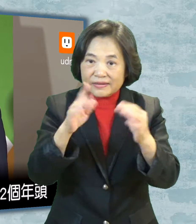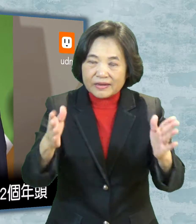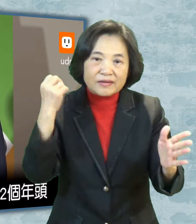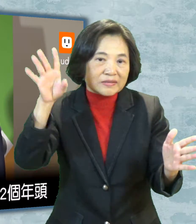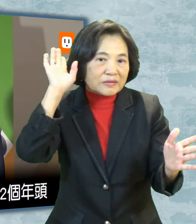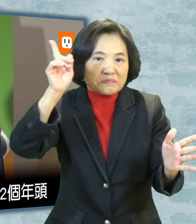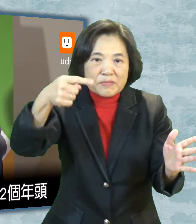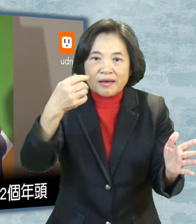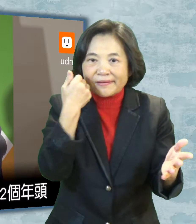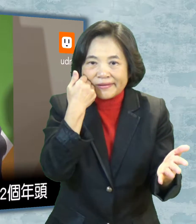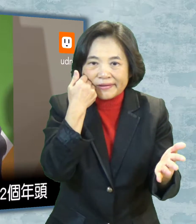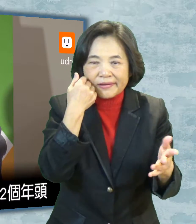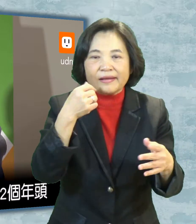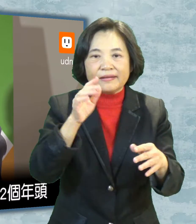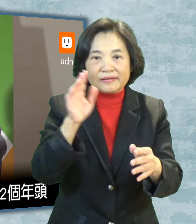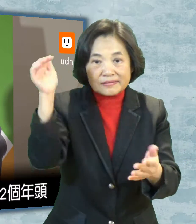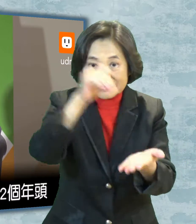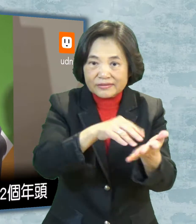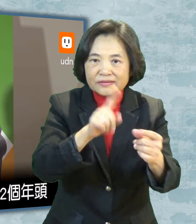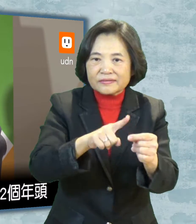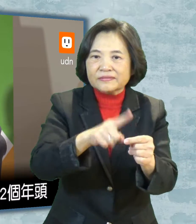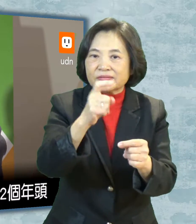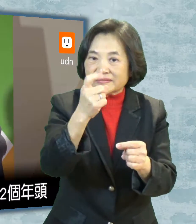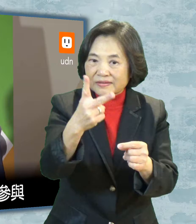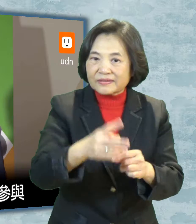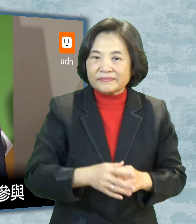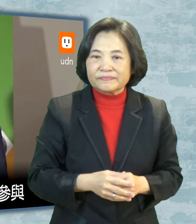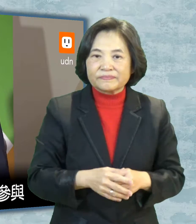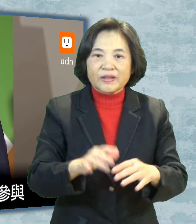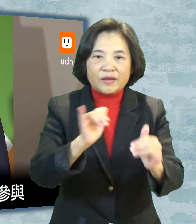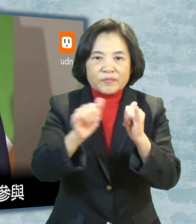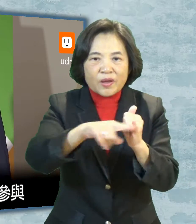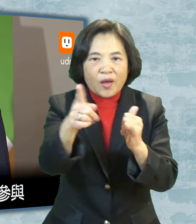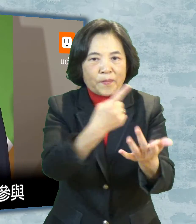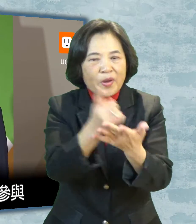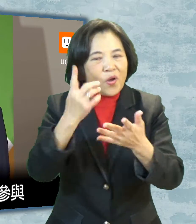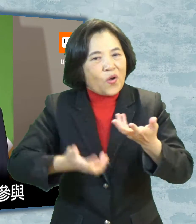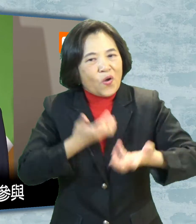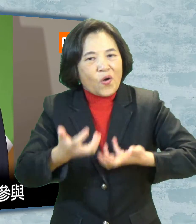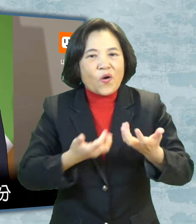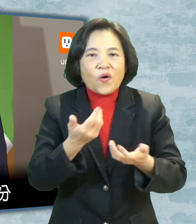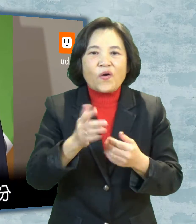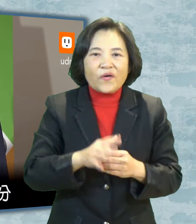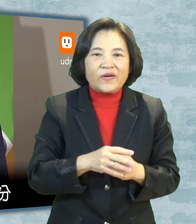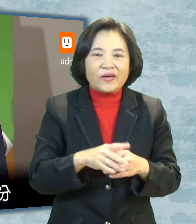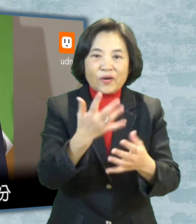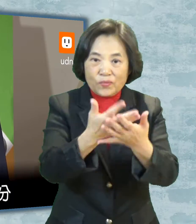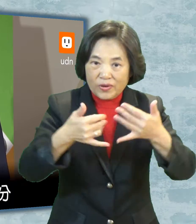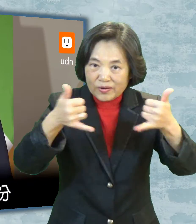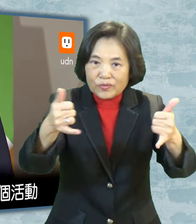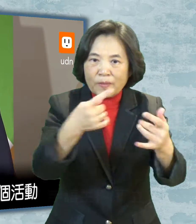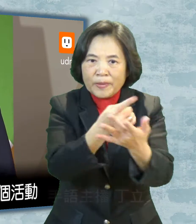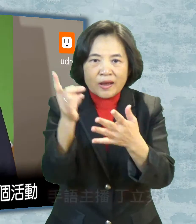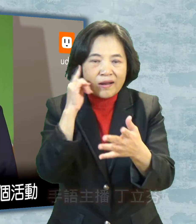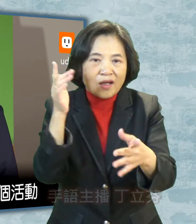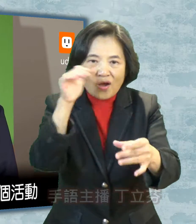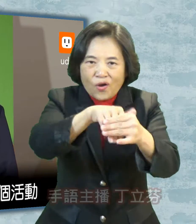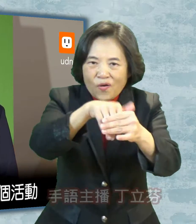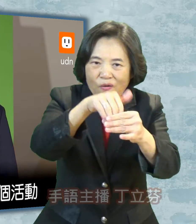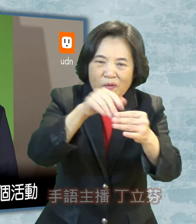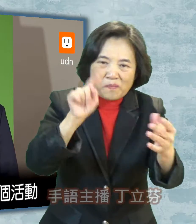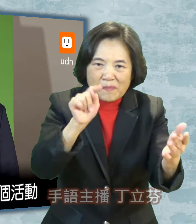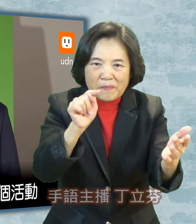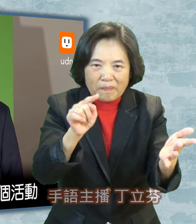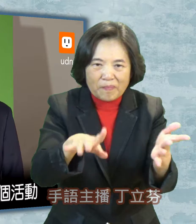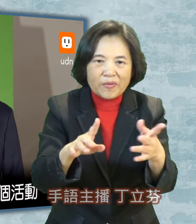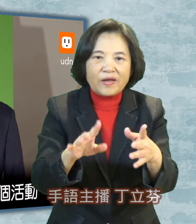的票选活动啊，那今年已经第12个年头，那民众都非常热情的参与，尤其是网络的部分，有越来越多人